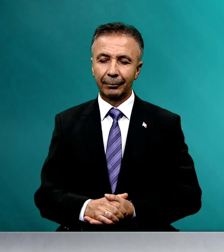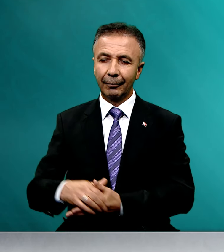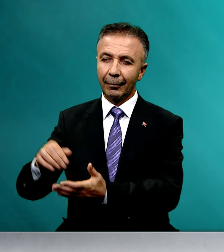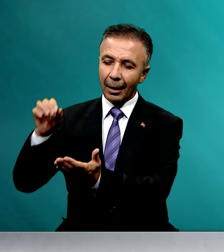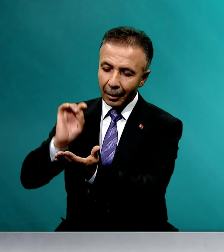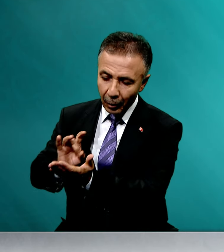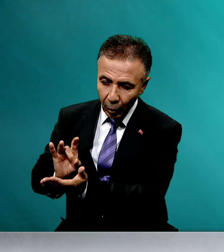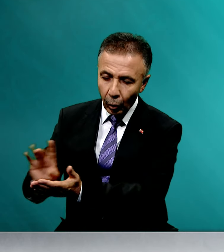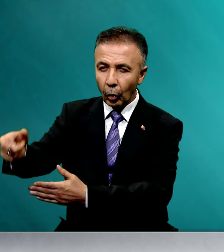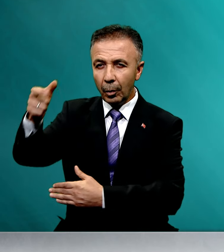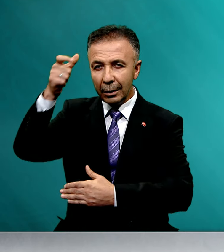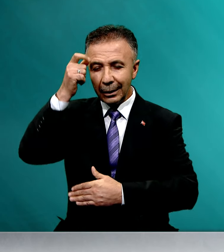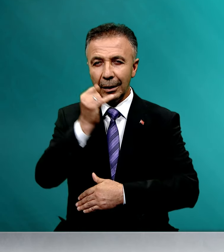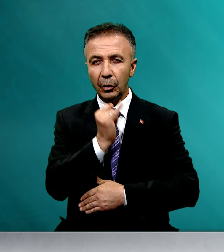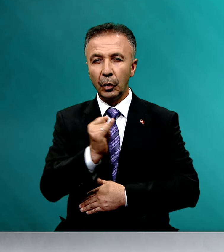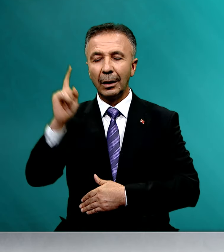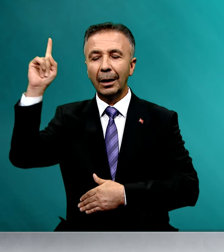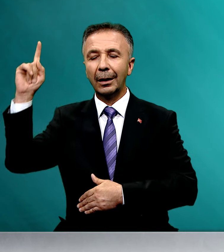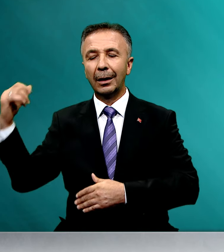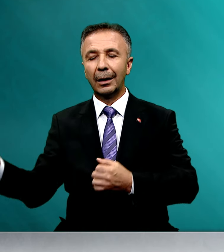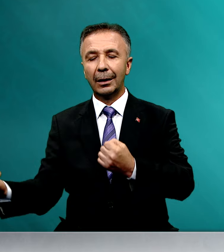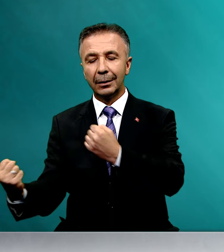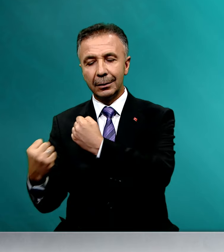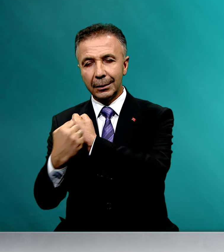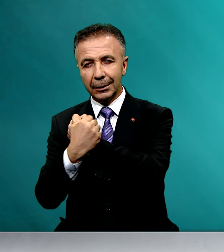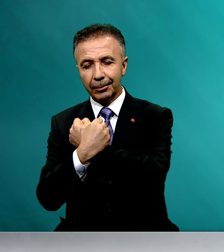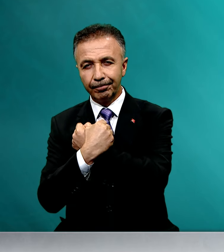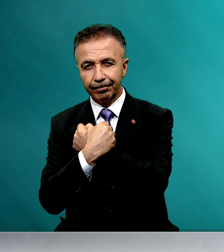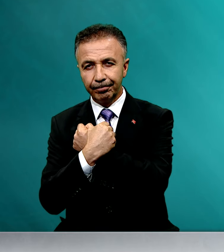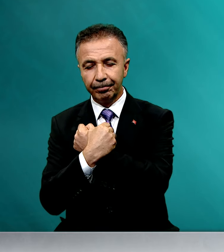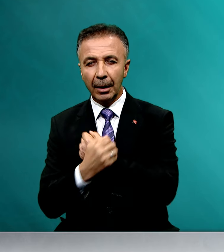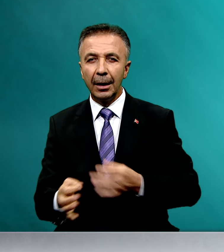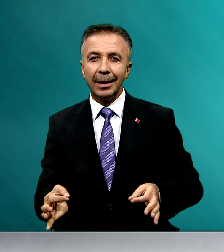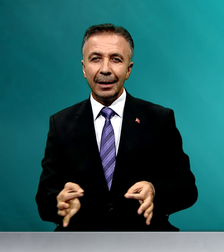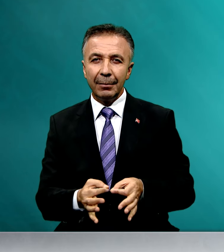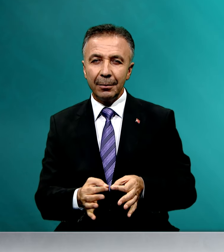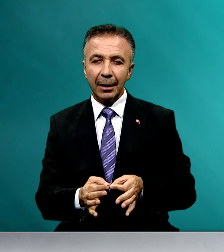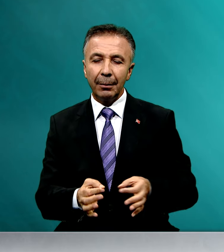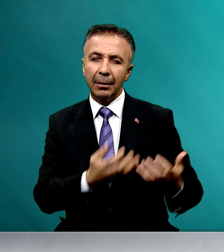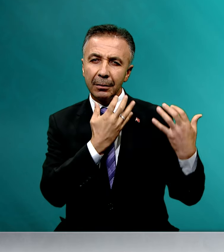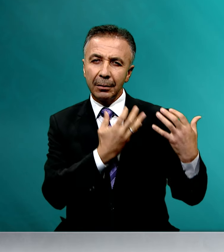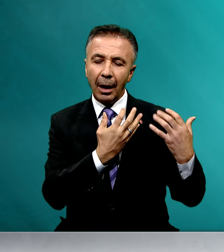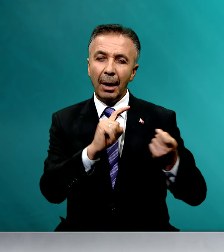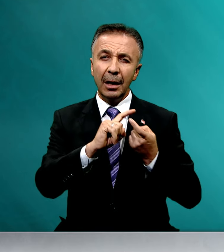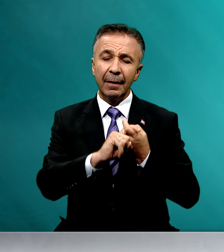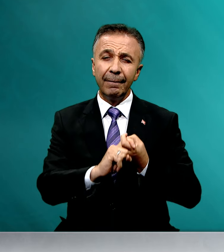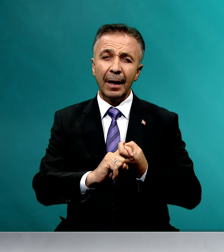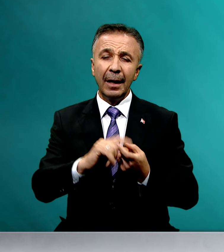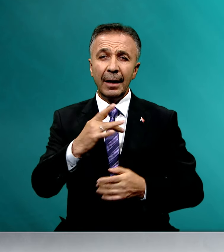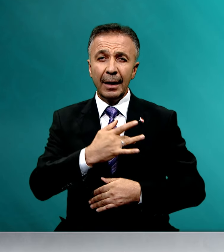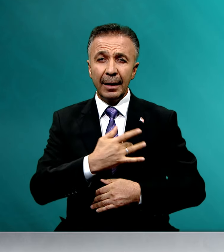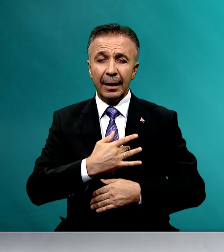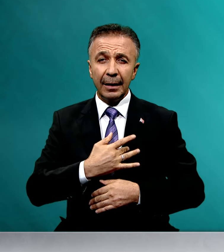أعوذ بالله من الشيطان الرجيم بسم الله الرحمن الرحيم